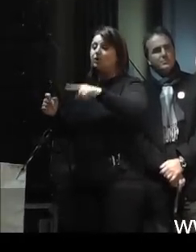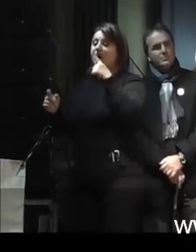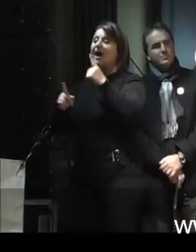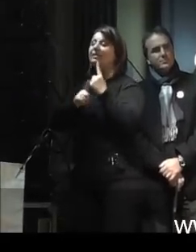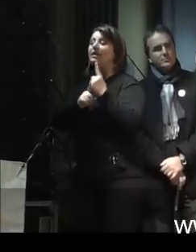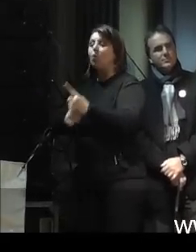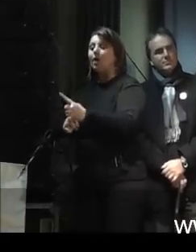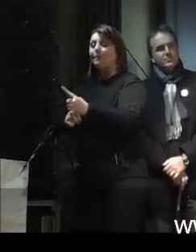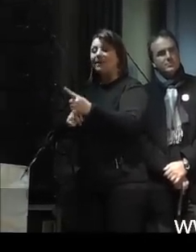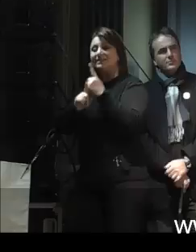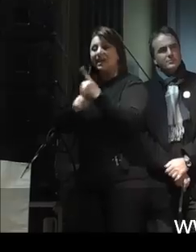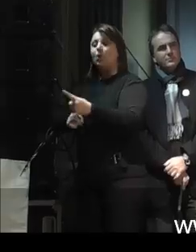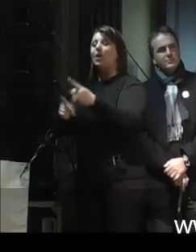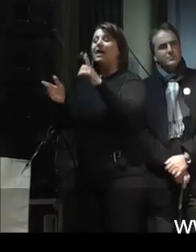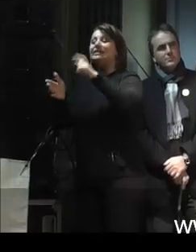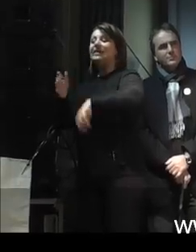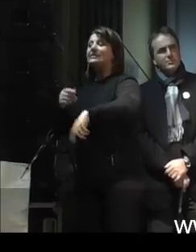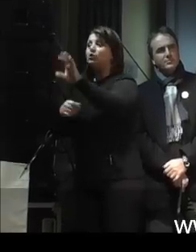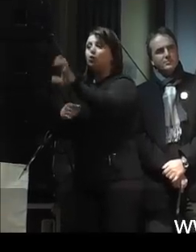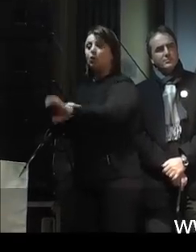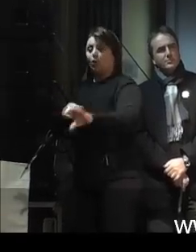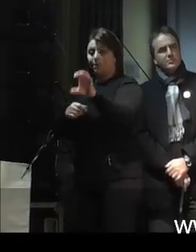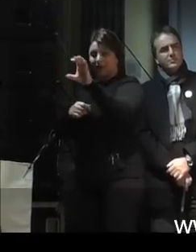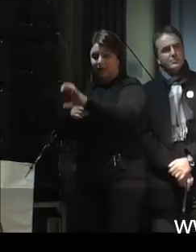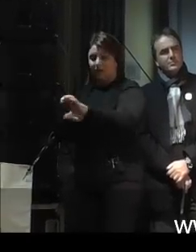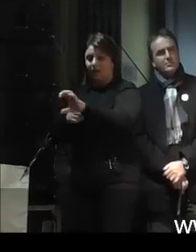della tassazione europea alla tassazione europea,